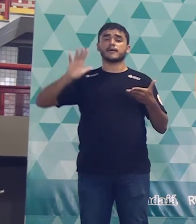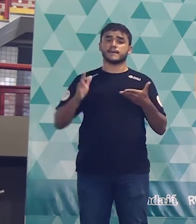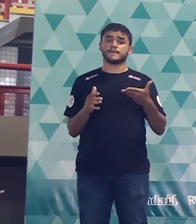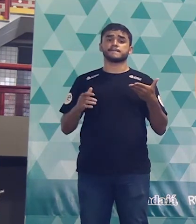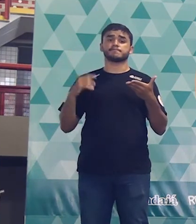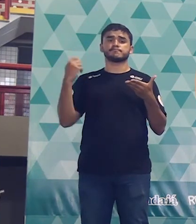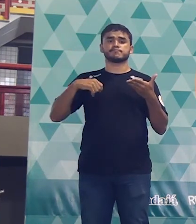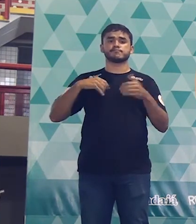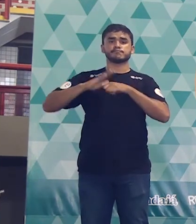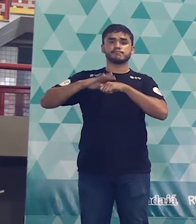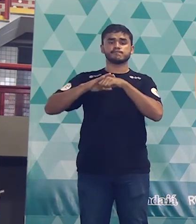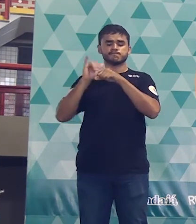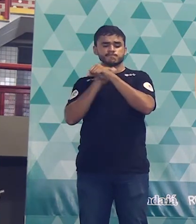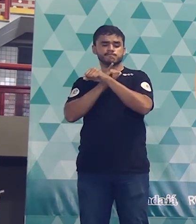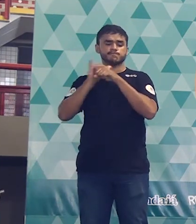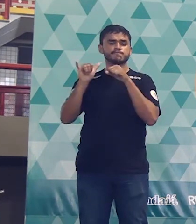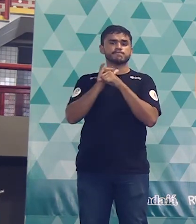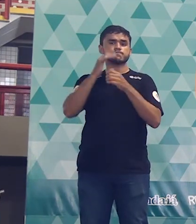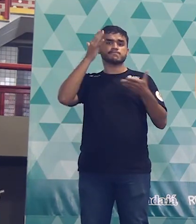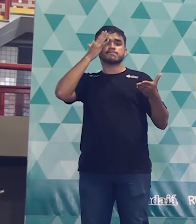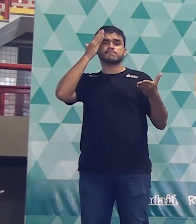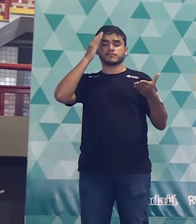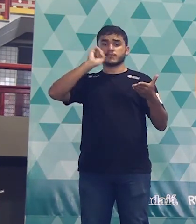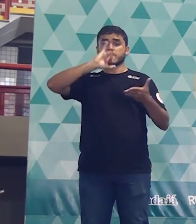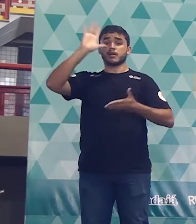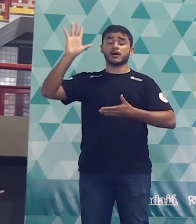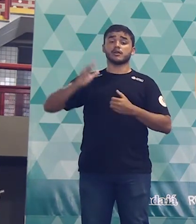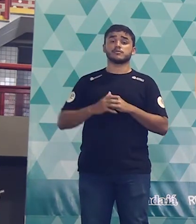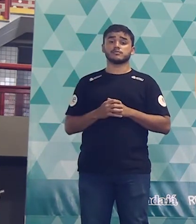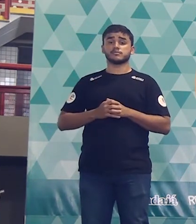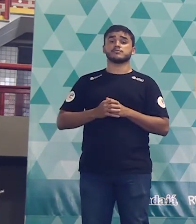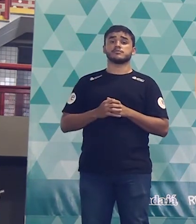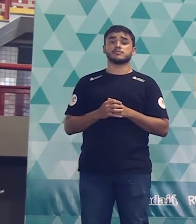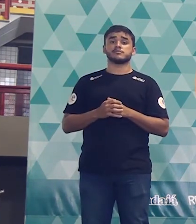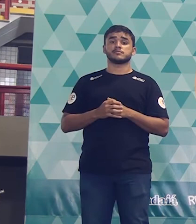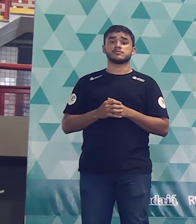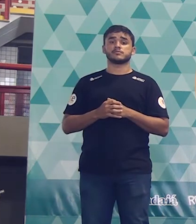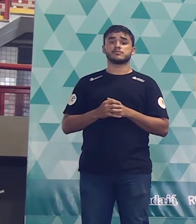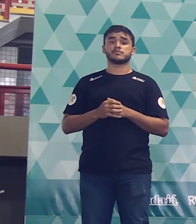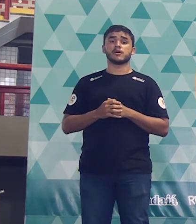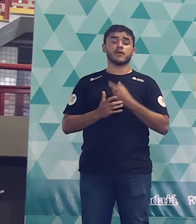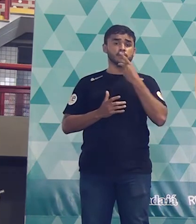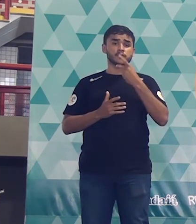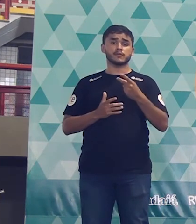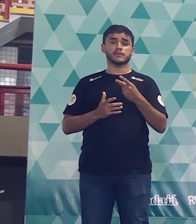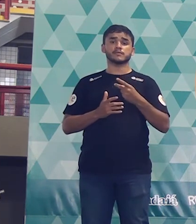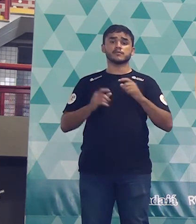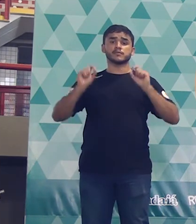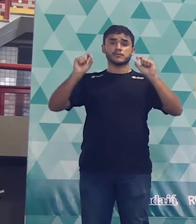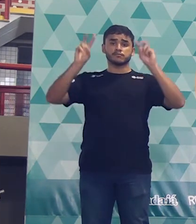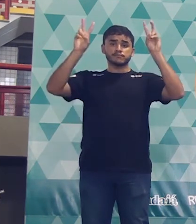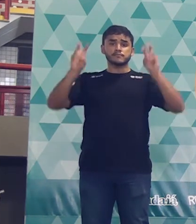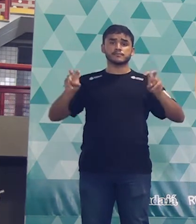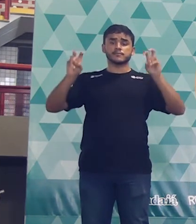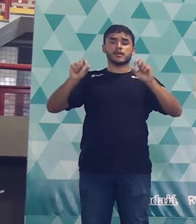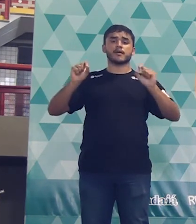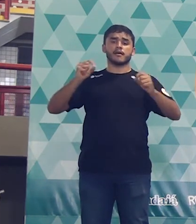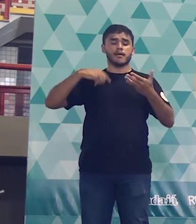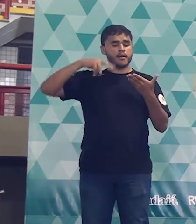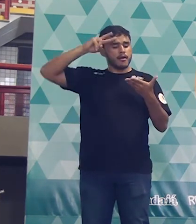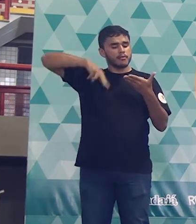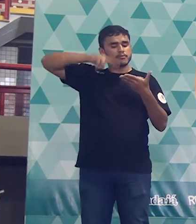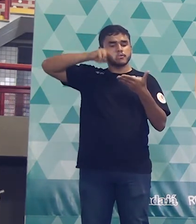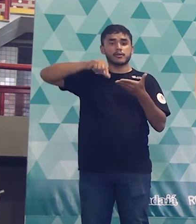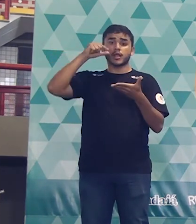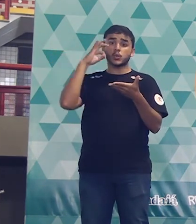utilizando o recurso para a sua compreensão. O que significa compreender o sentido global do texto? É compreender o texto na